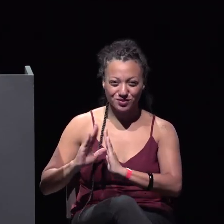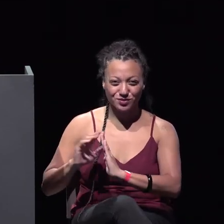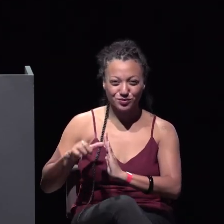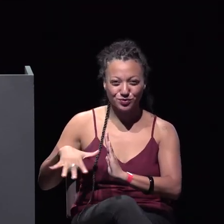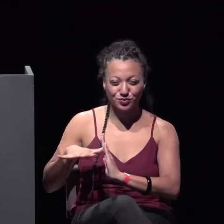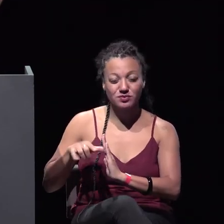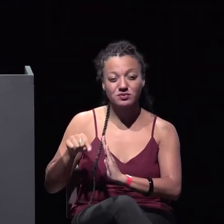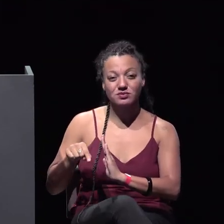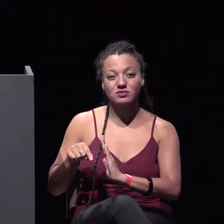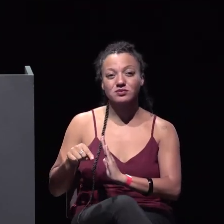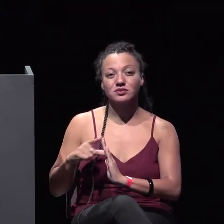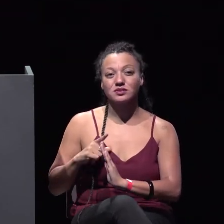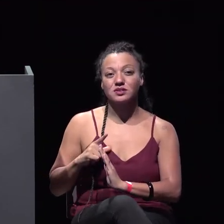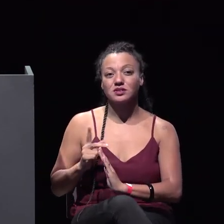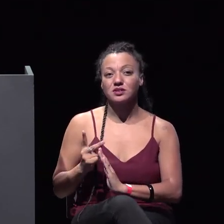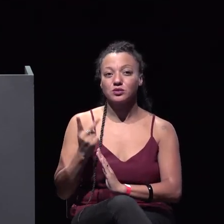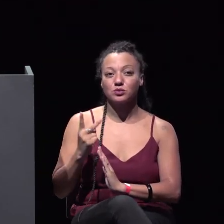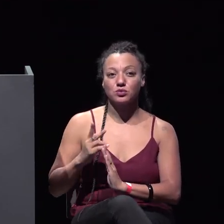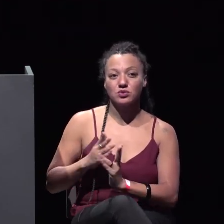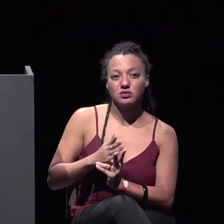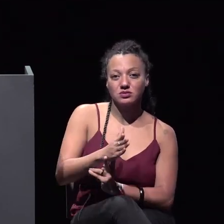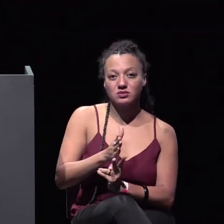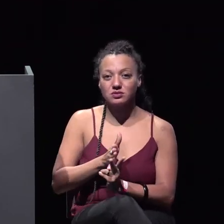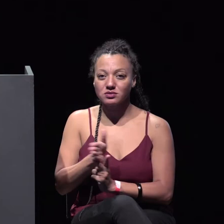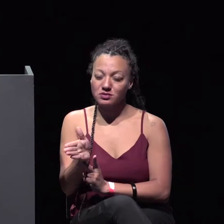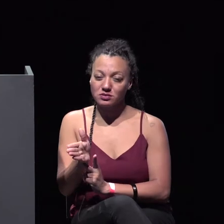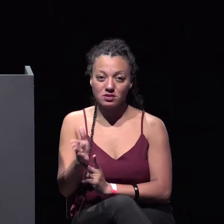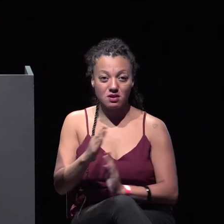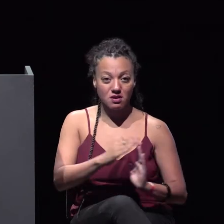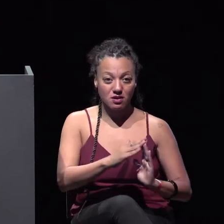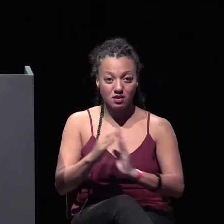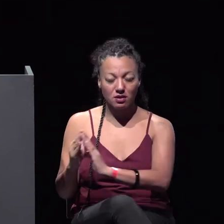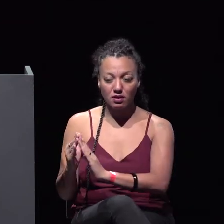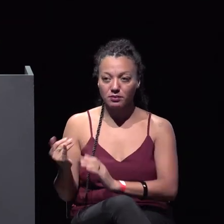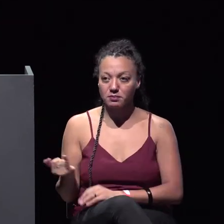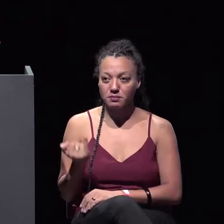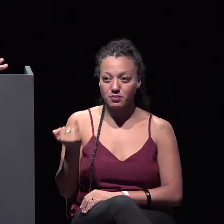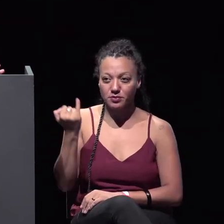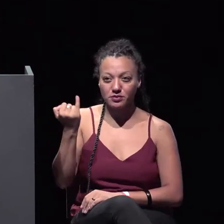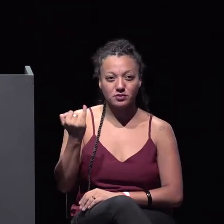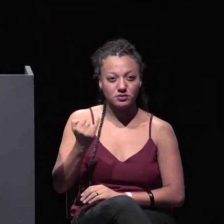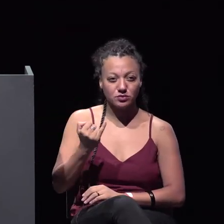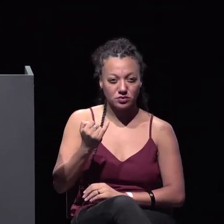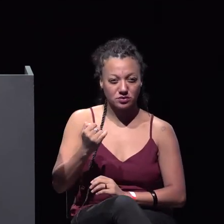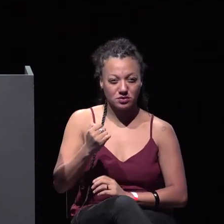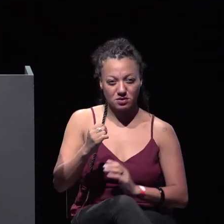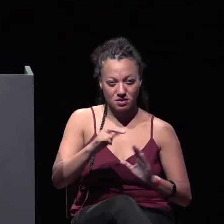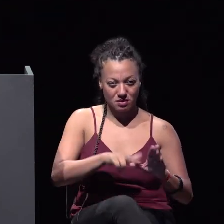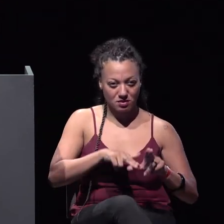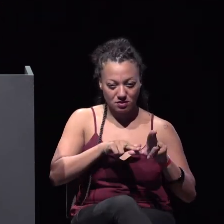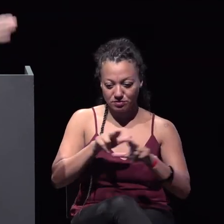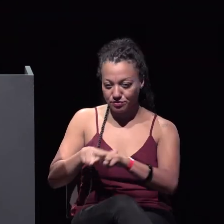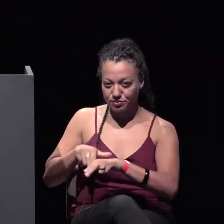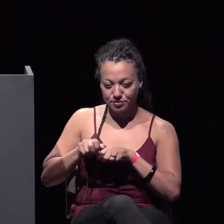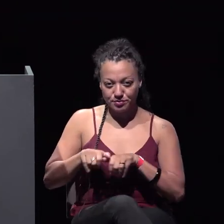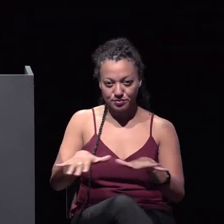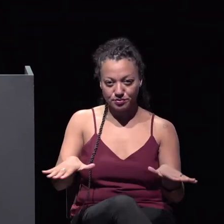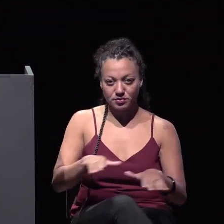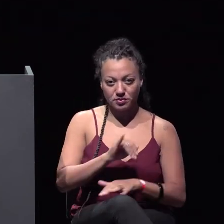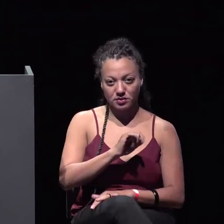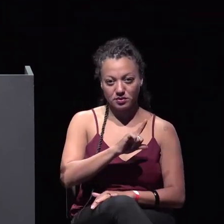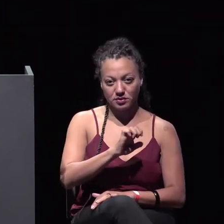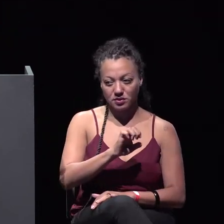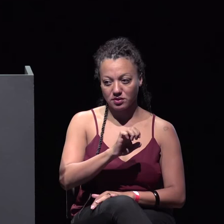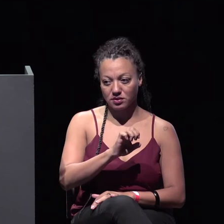engenho velho saem duas casas importantíssimos para dissipar a disseminação de toda religião no brasil o ele achou o